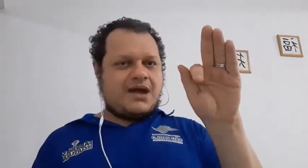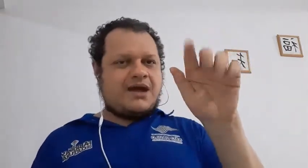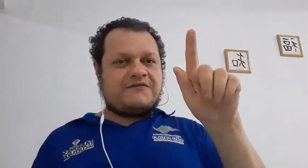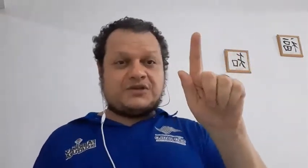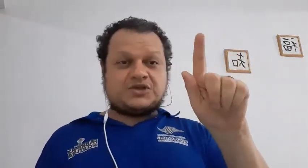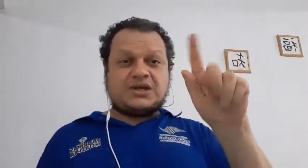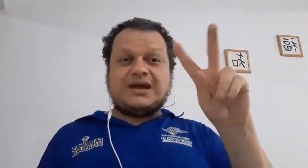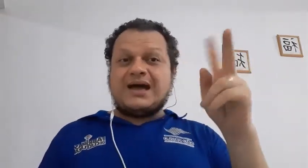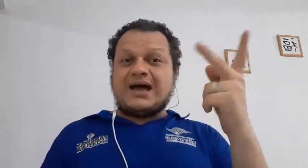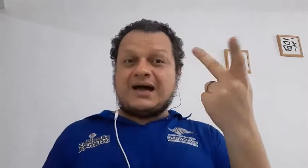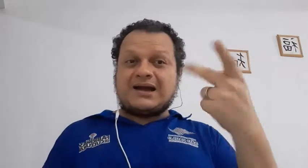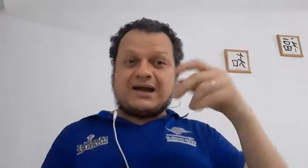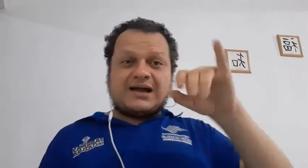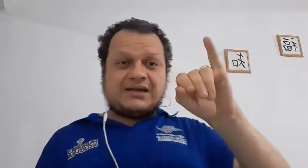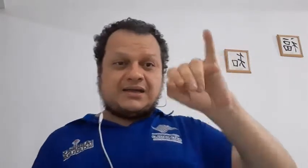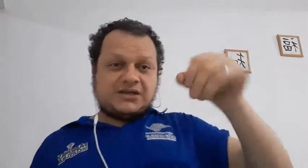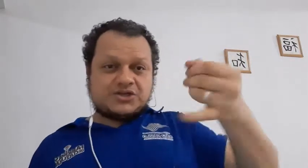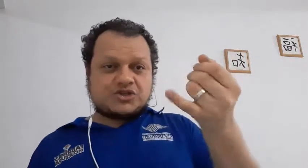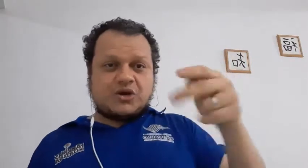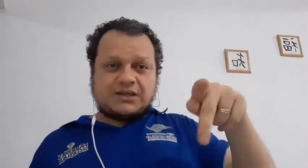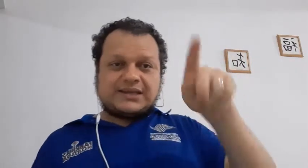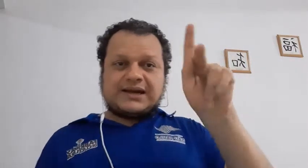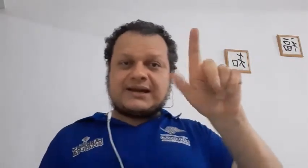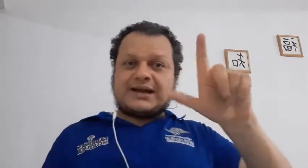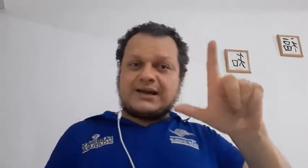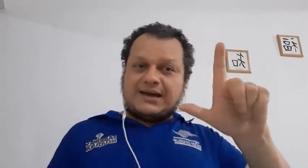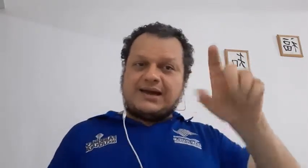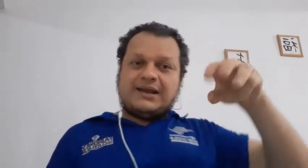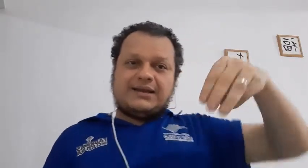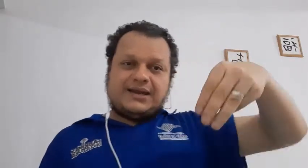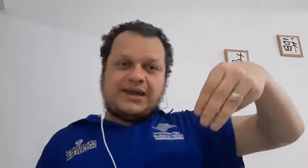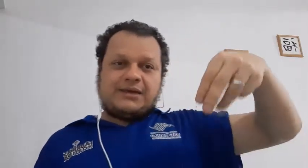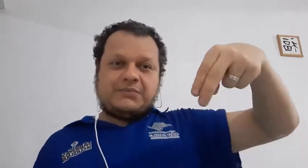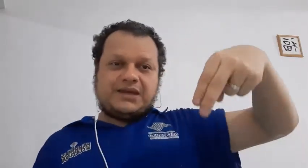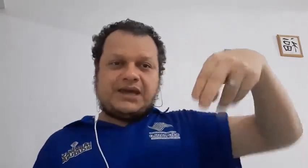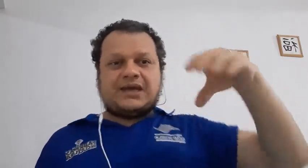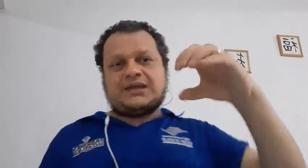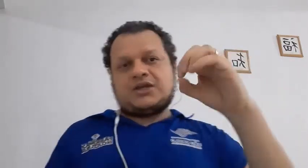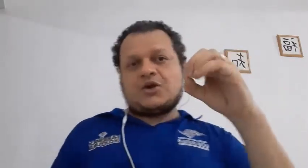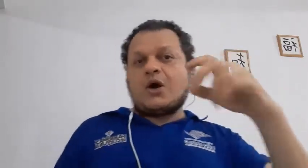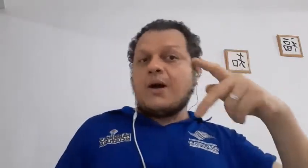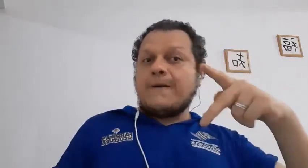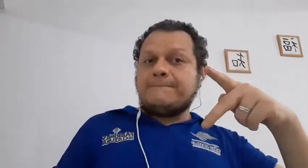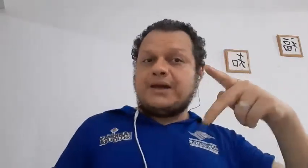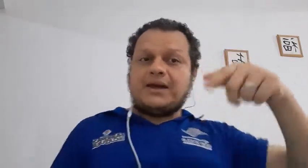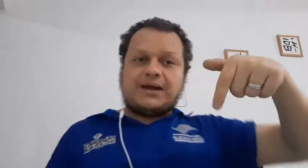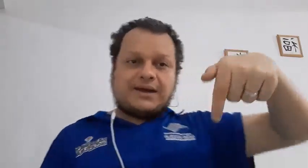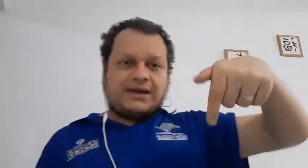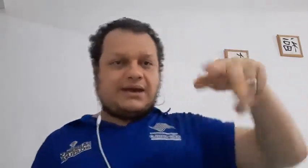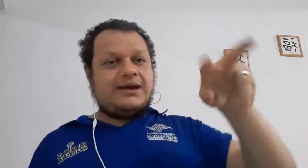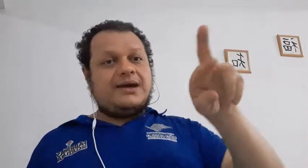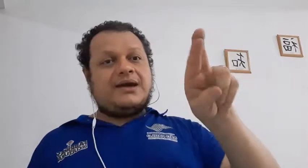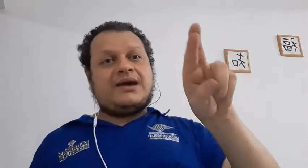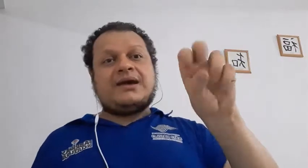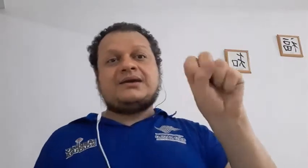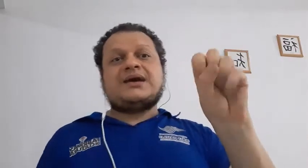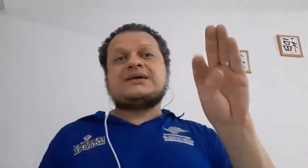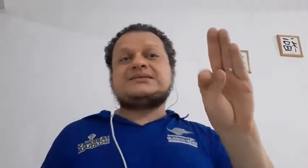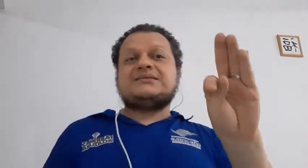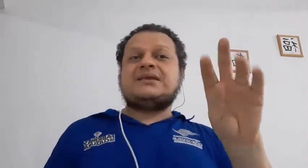F, G, H, I, J, K, L, M, N, O, P, Q, R, S, T,